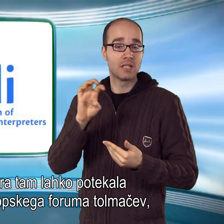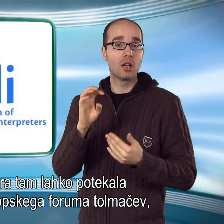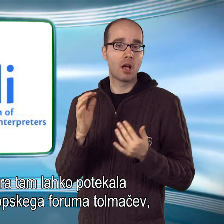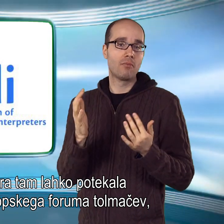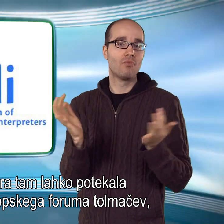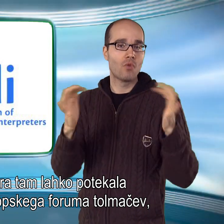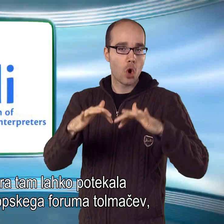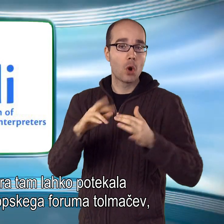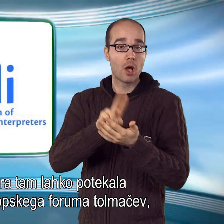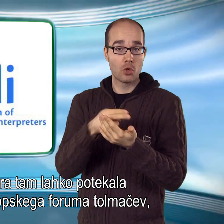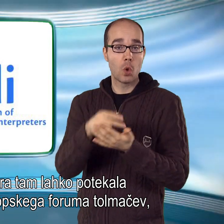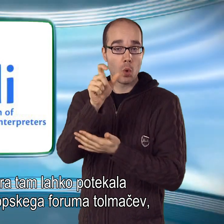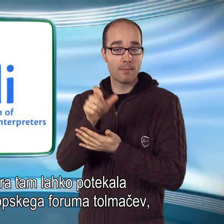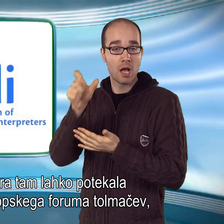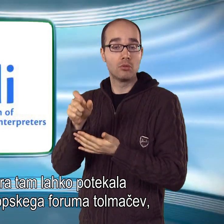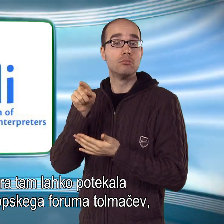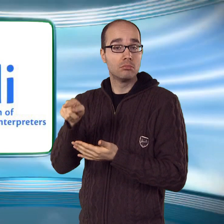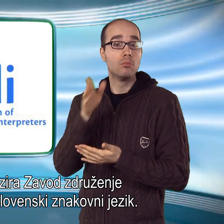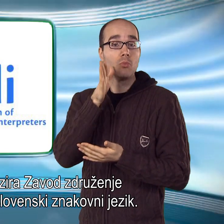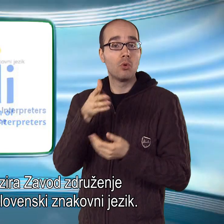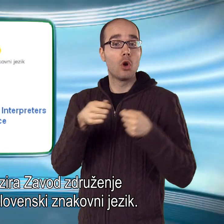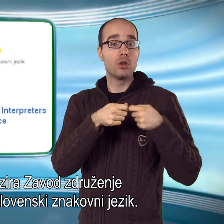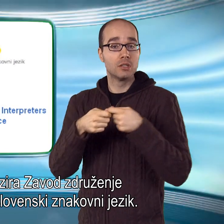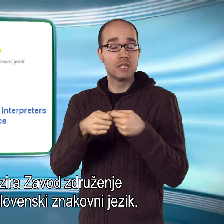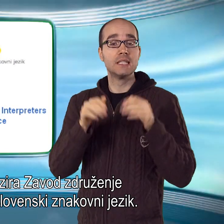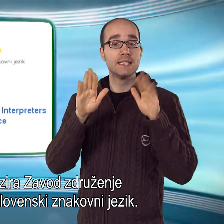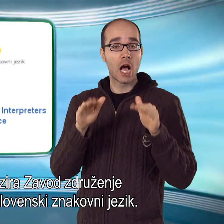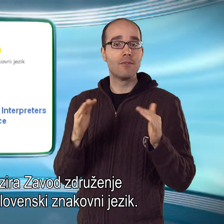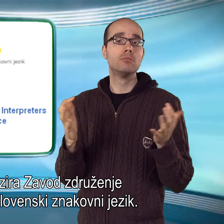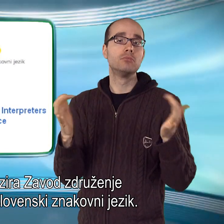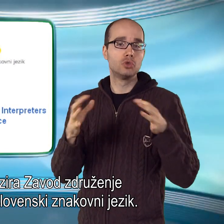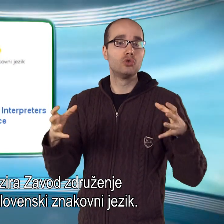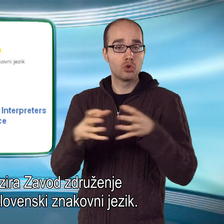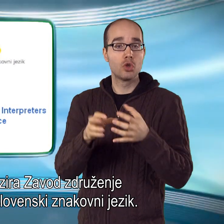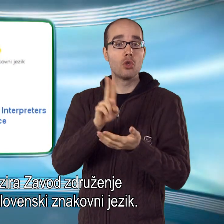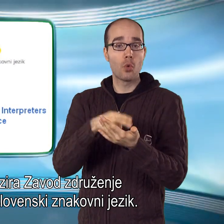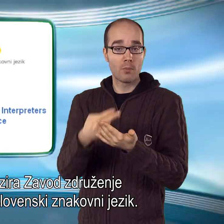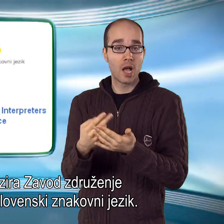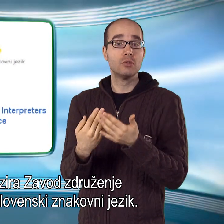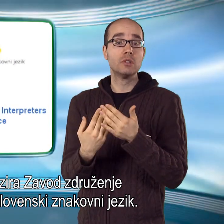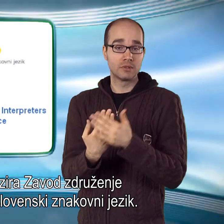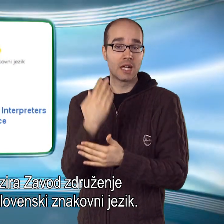ki organizira Zavod Združenje tolmačev za slovenski znakovni jezik.